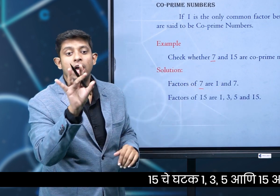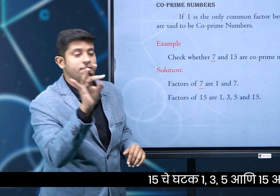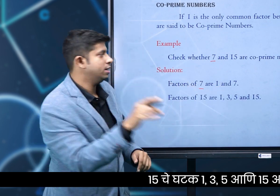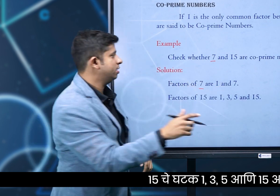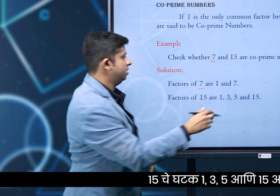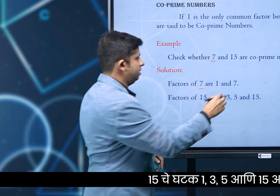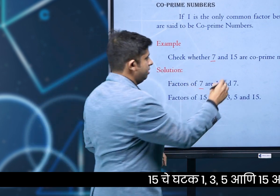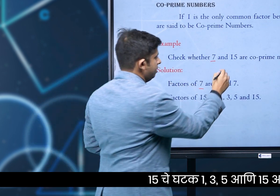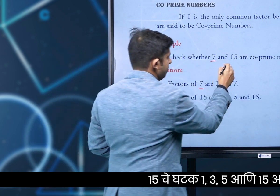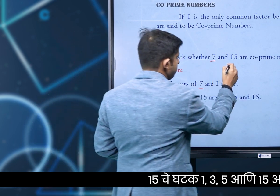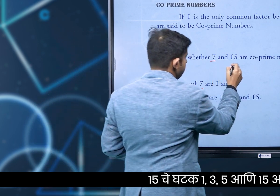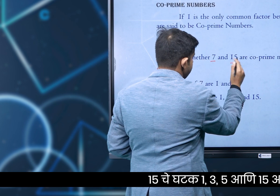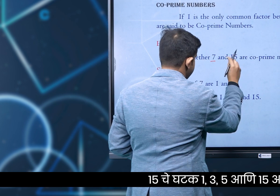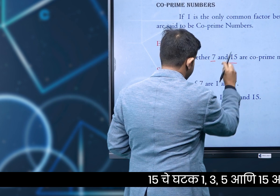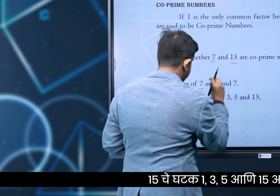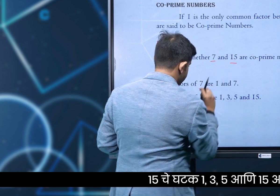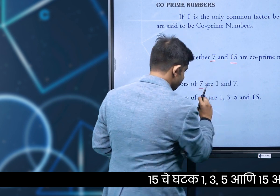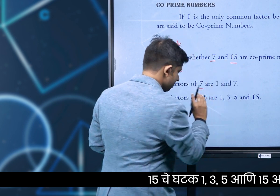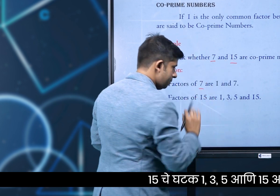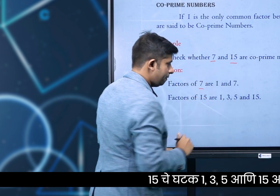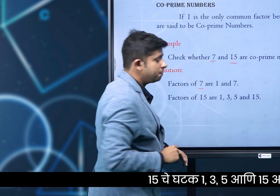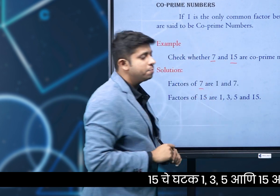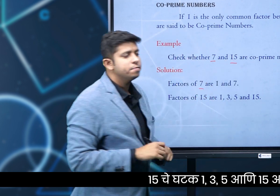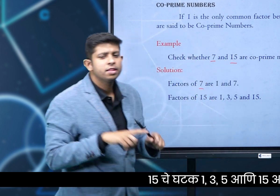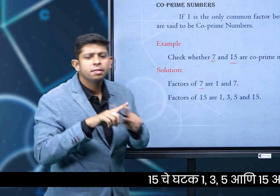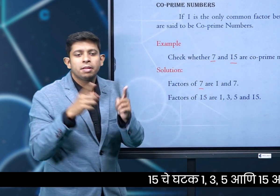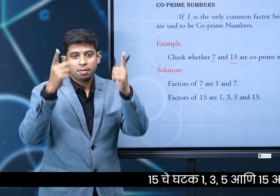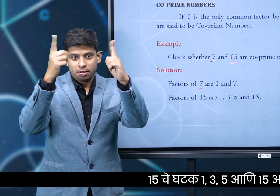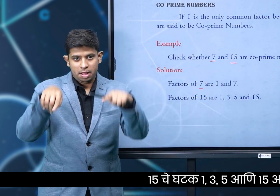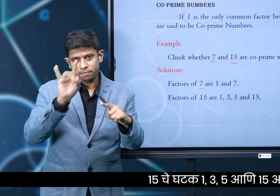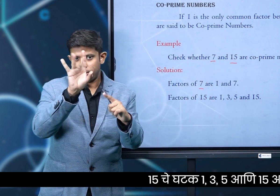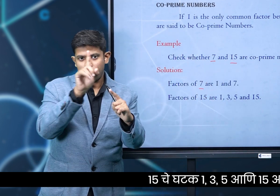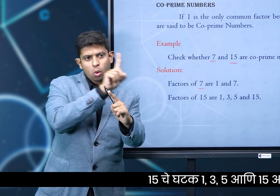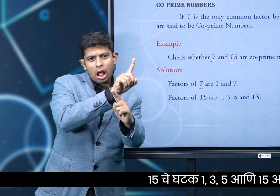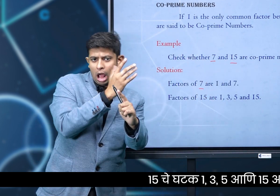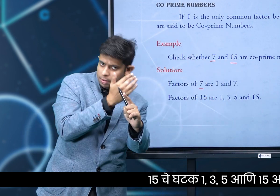15 चे घटक 1, 5, 3 आणि 15 आहेत.